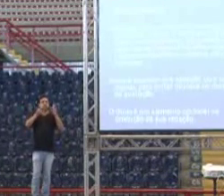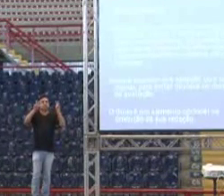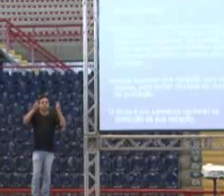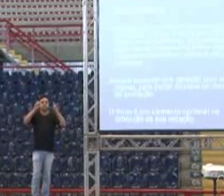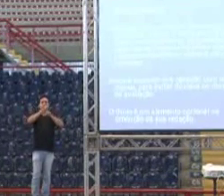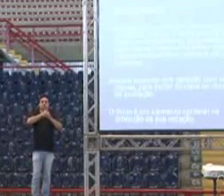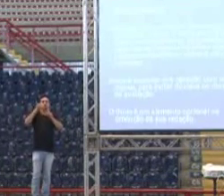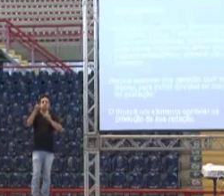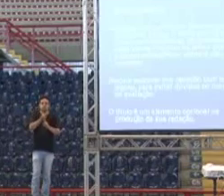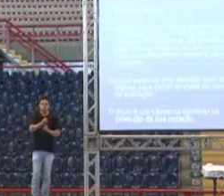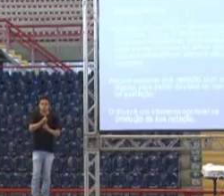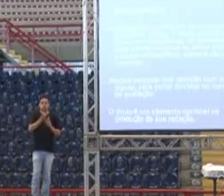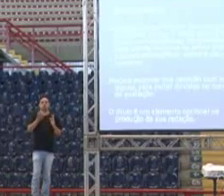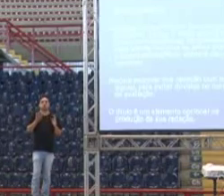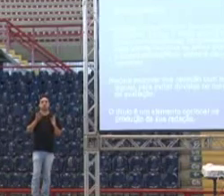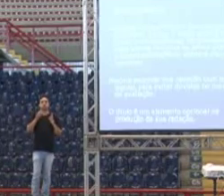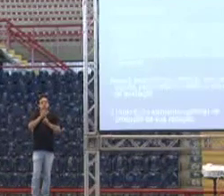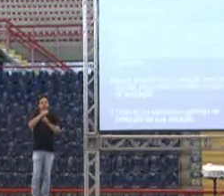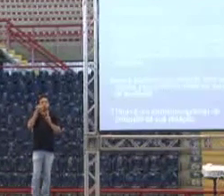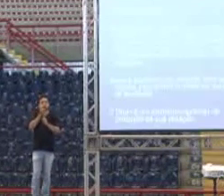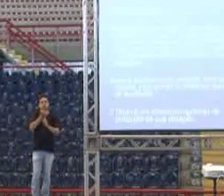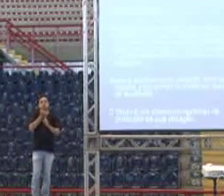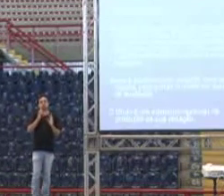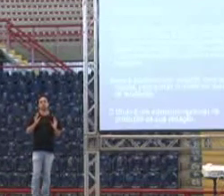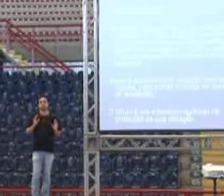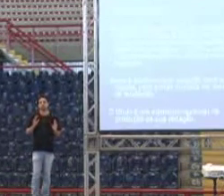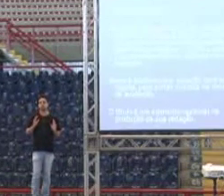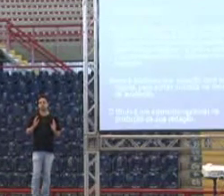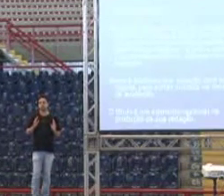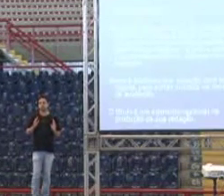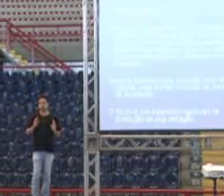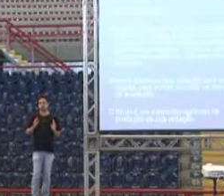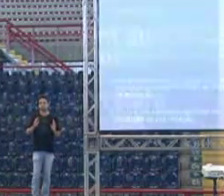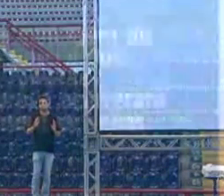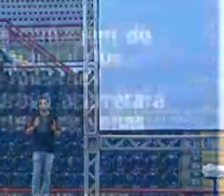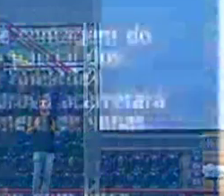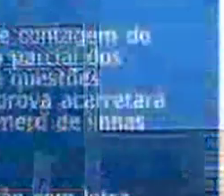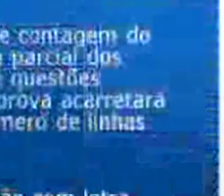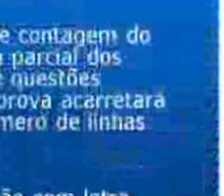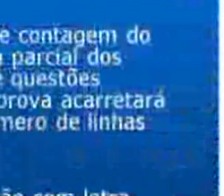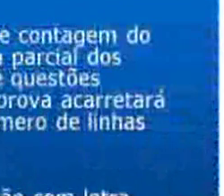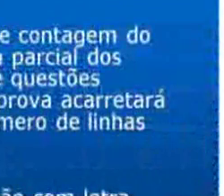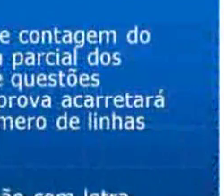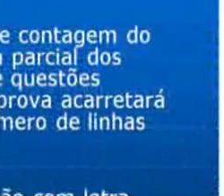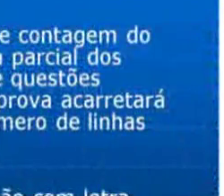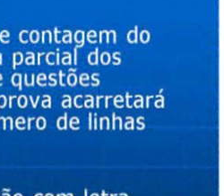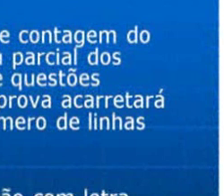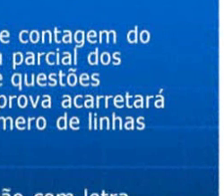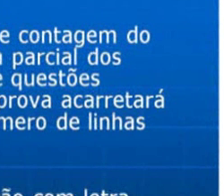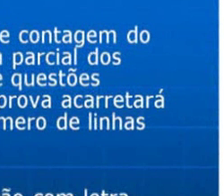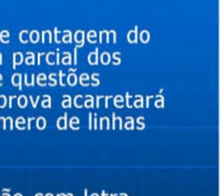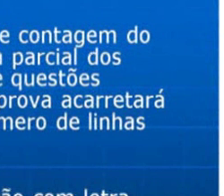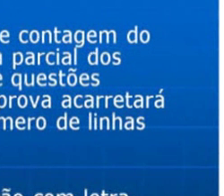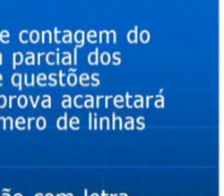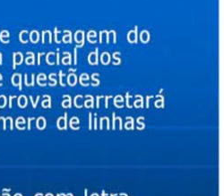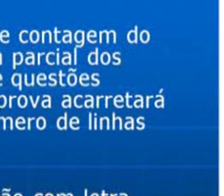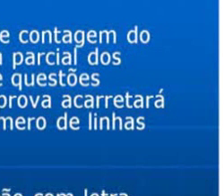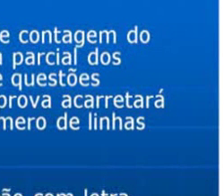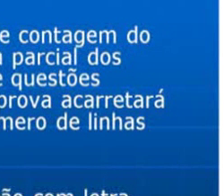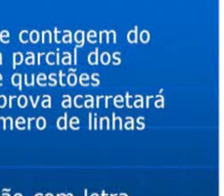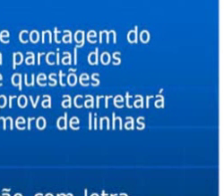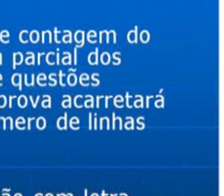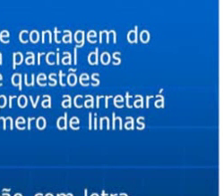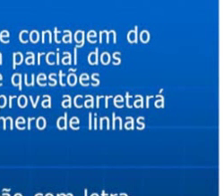sociais, sociais e políticos de preferência. Tá certo? Procure escrever sua redação com letra legível para